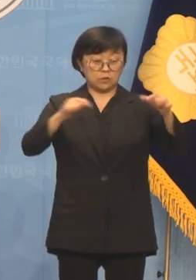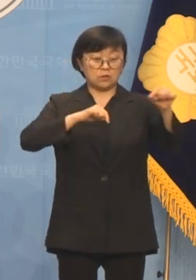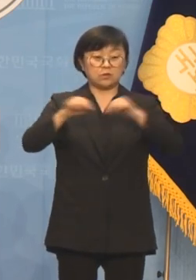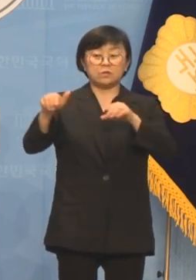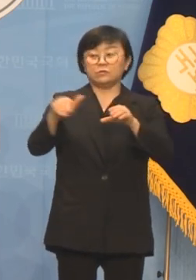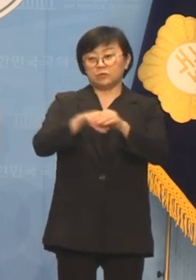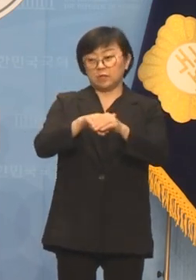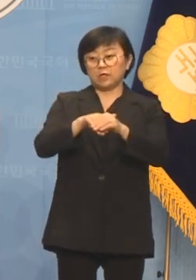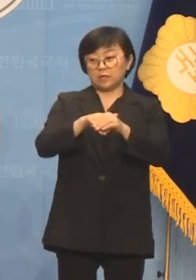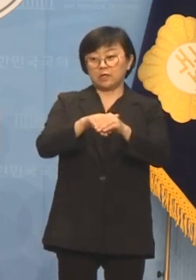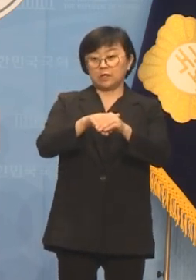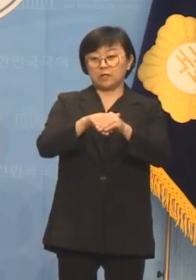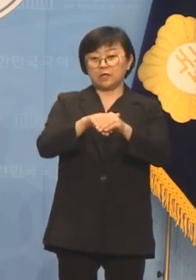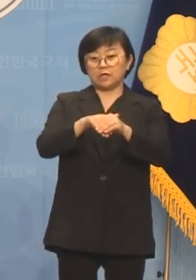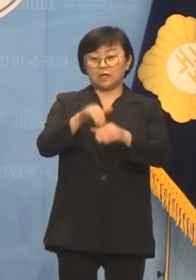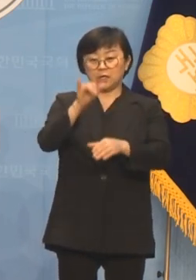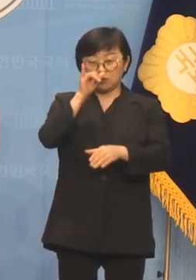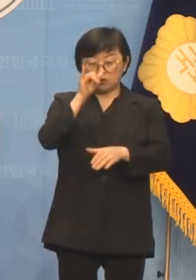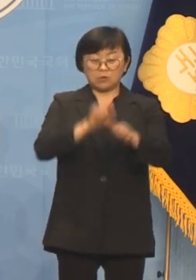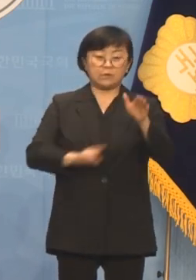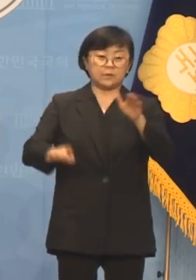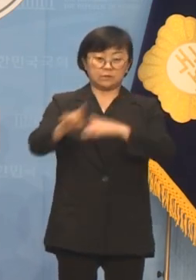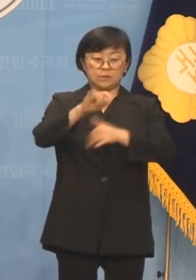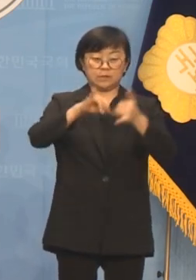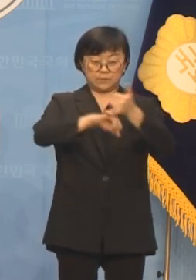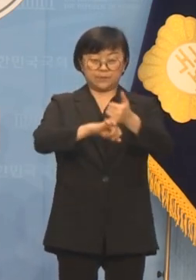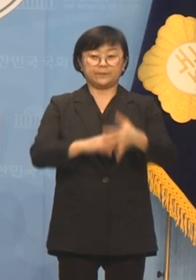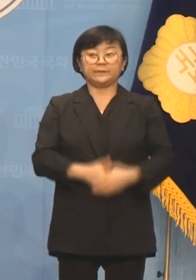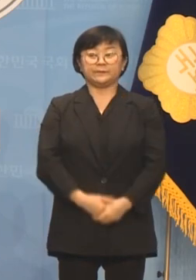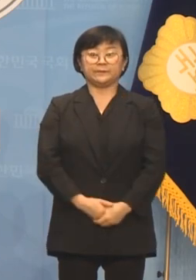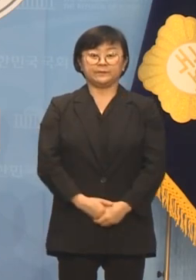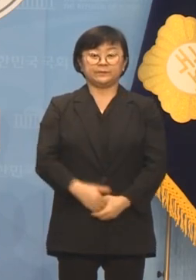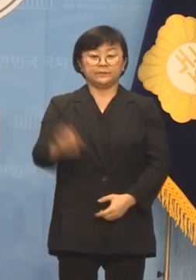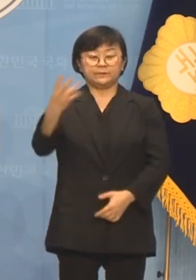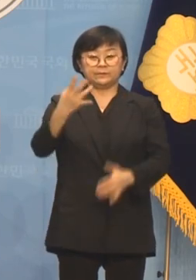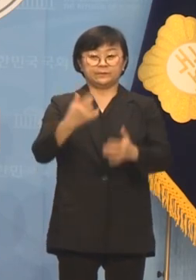문화에 뿌리내리도록 앞장설 것을 약속드립니다.